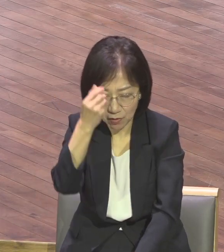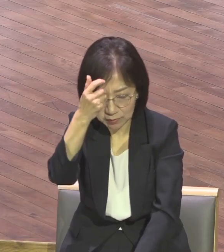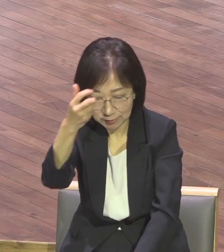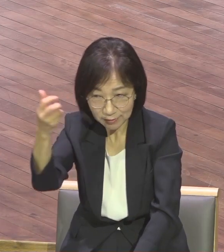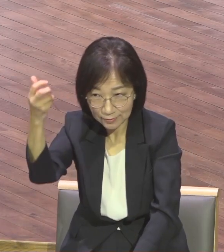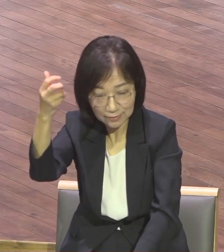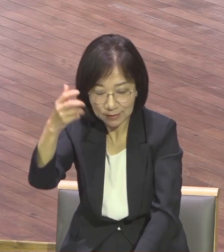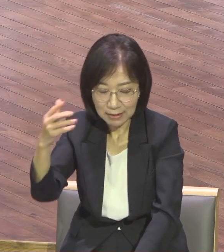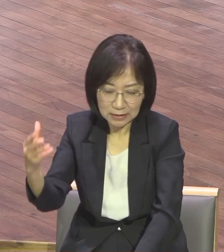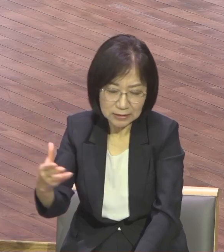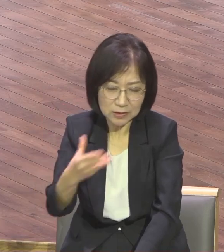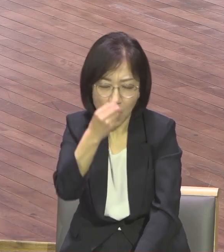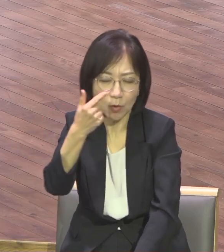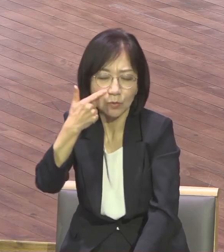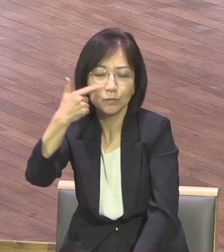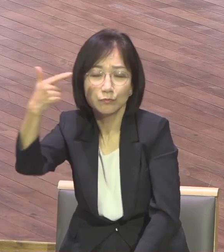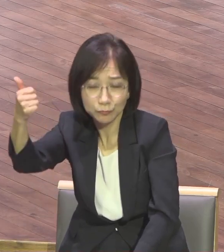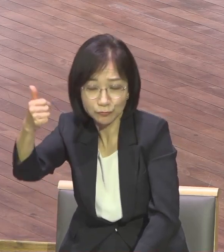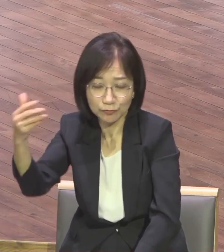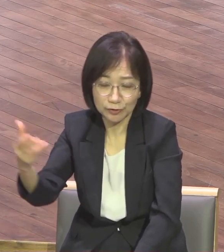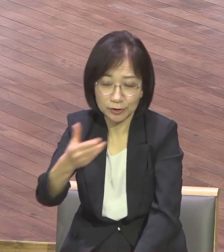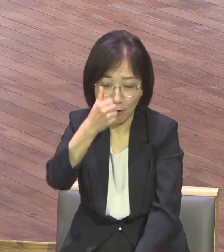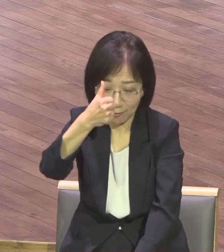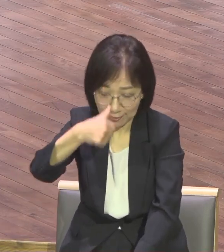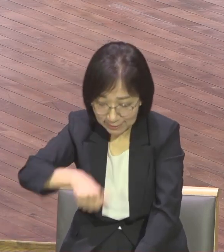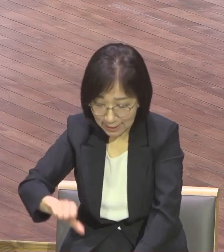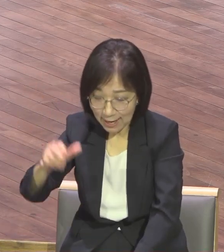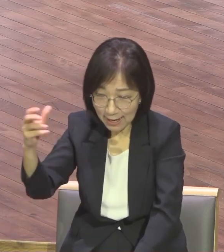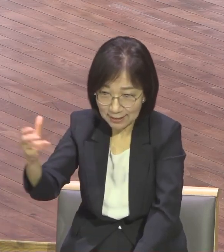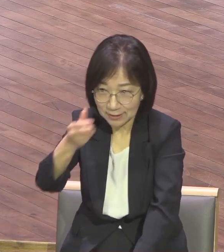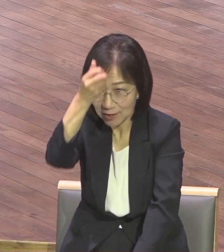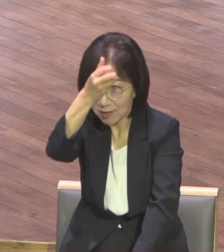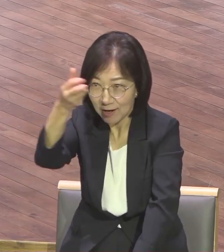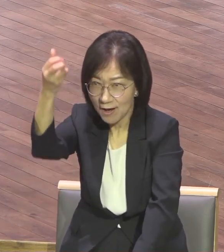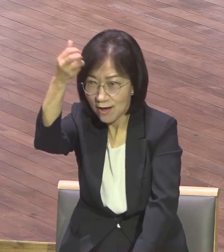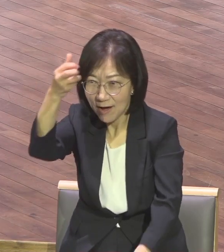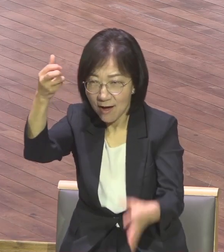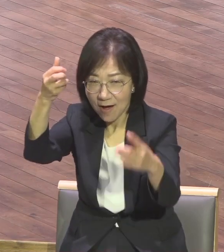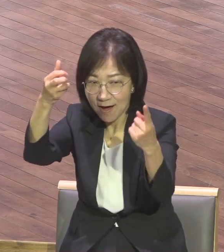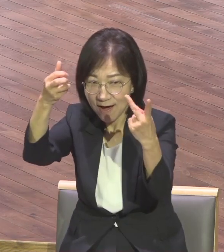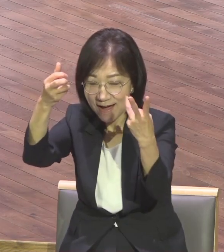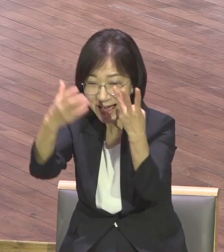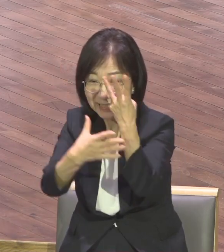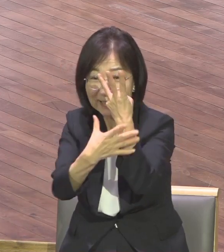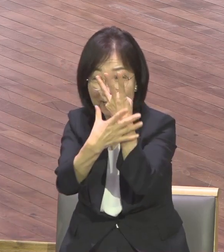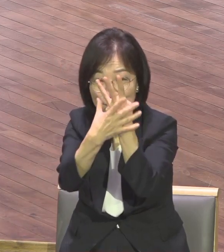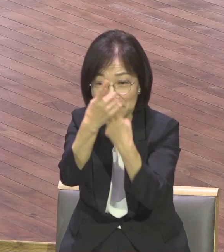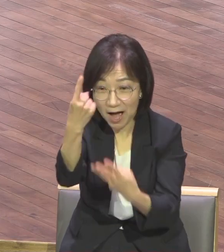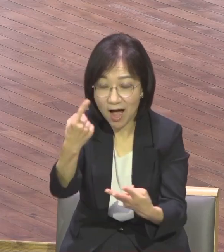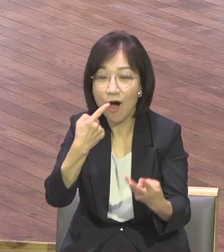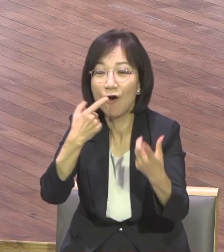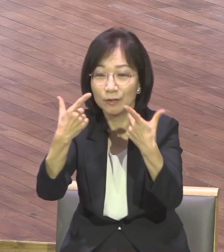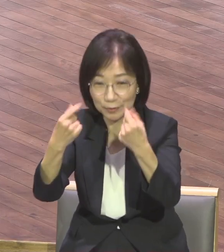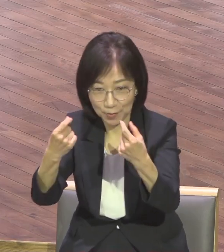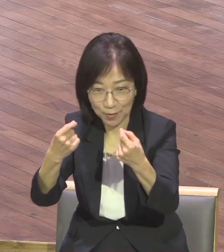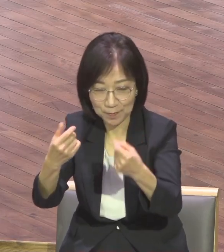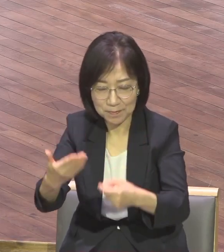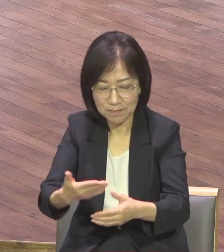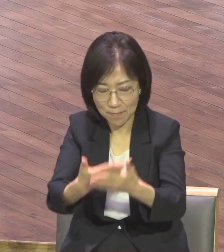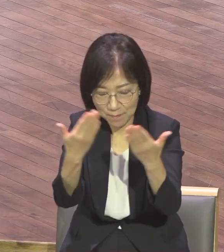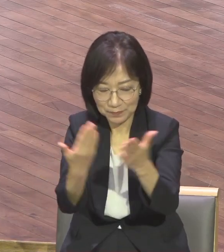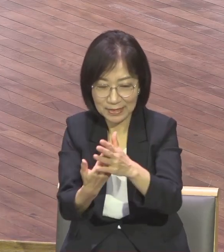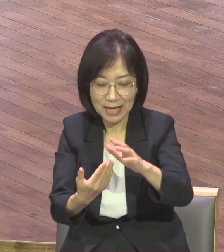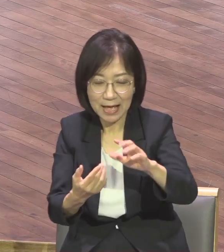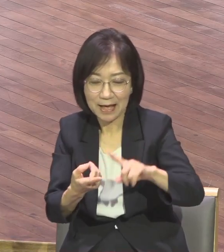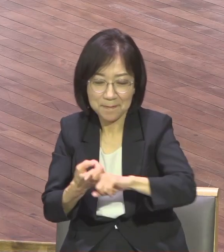분인데 하나 되라. 하나가 될 때 큰 힘을 얻고 역사가 일어나지요. 사도행전